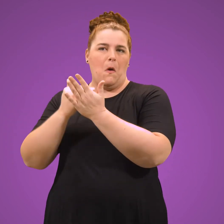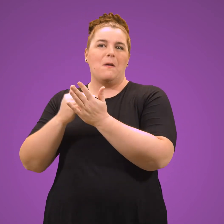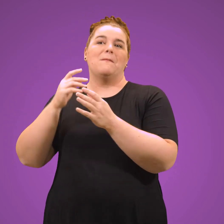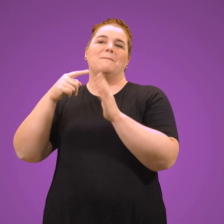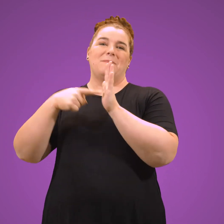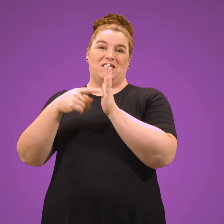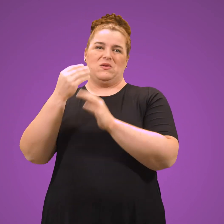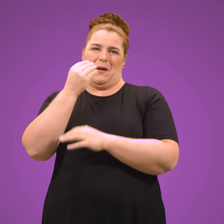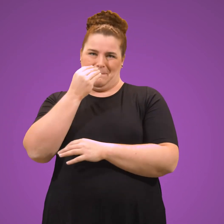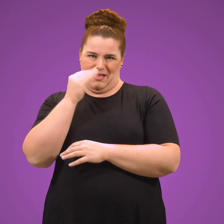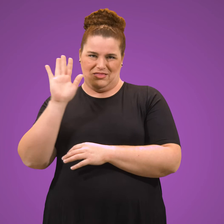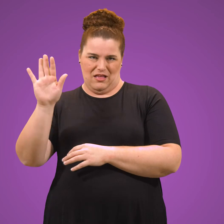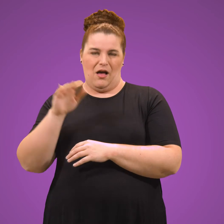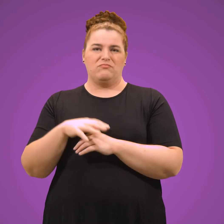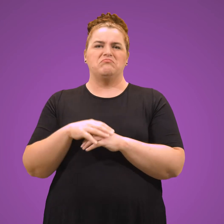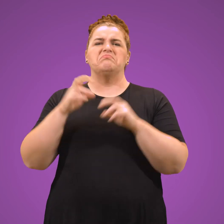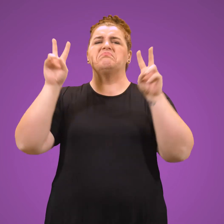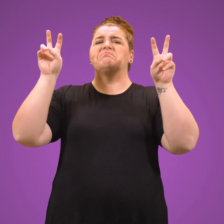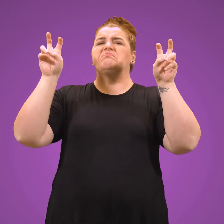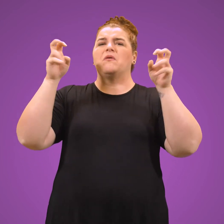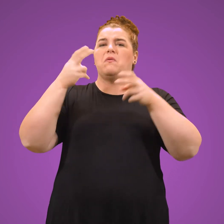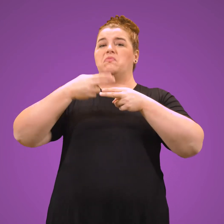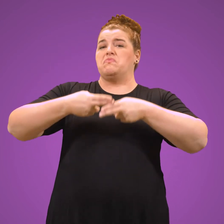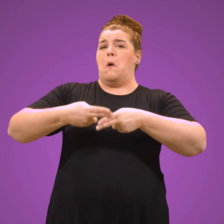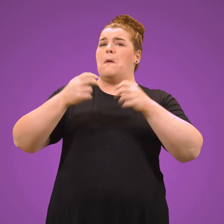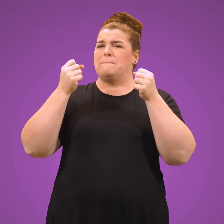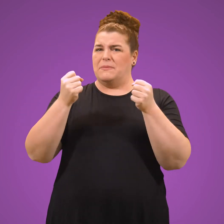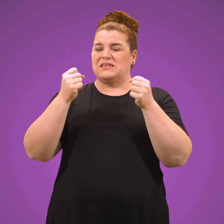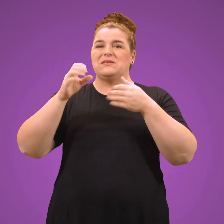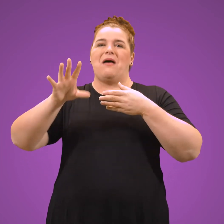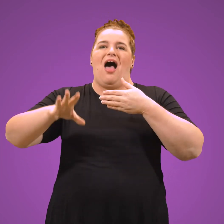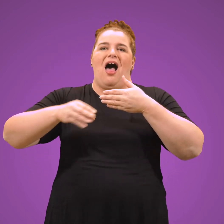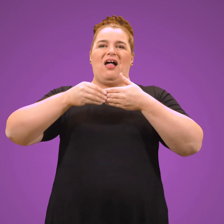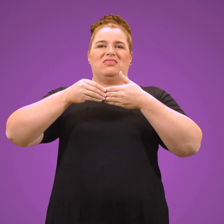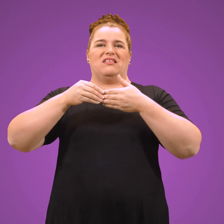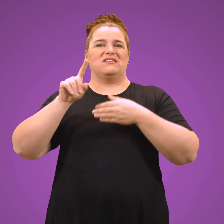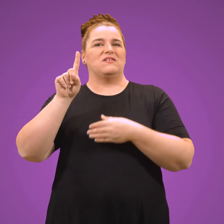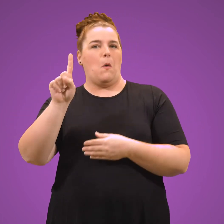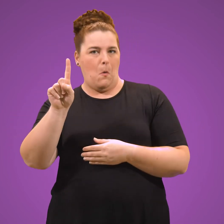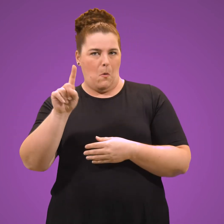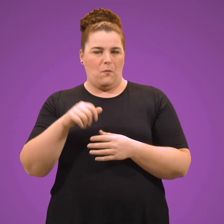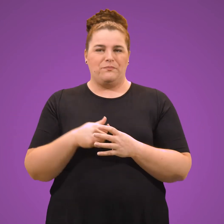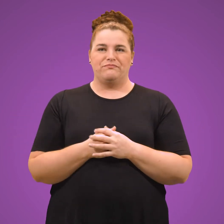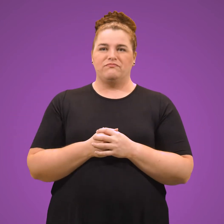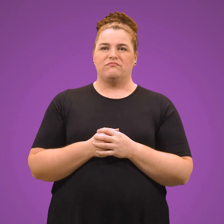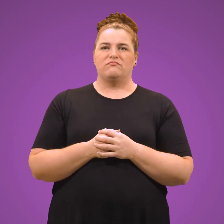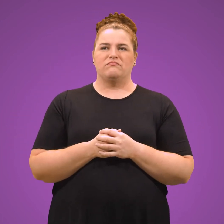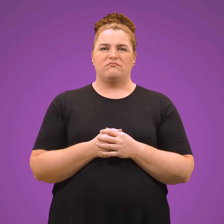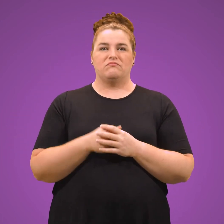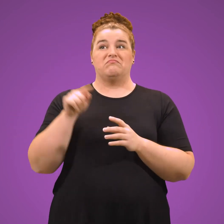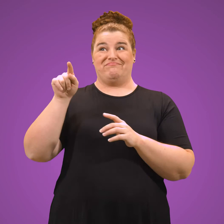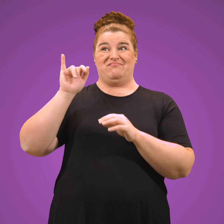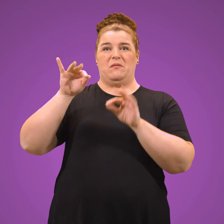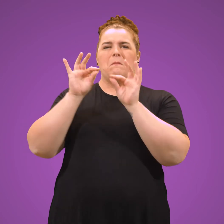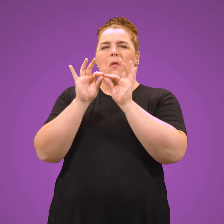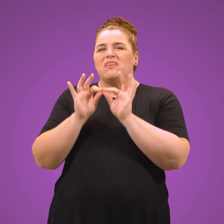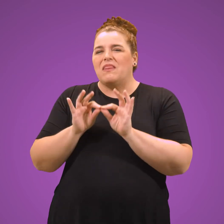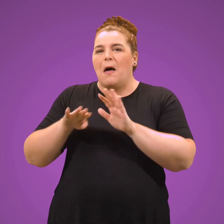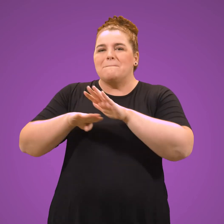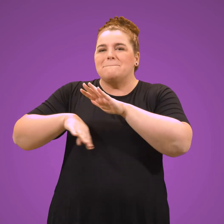Les parents doivent remplir un formulaire de fixation des pensions alimentaires, aussi appelé une annexe 1, pour connaître le montant de base à payer.